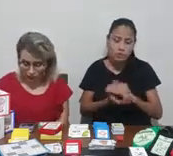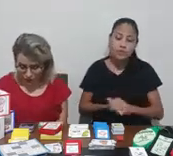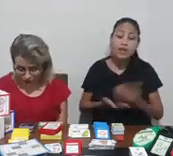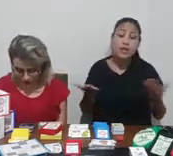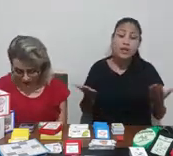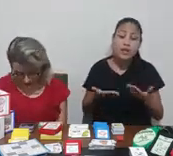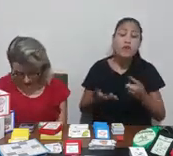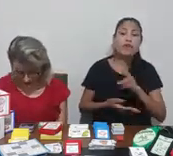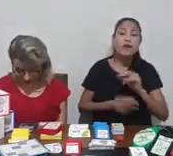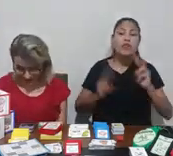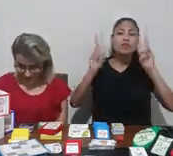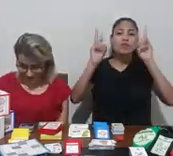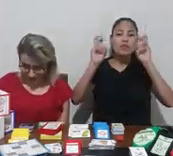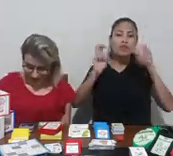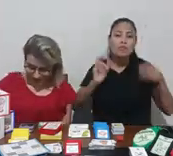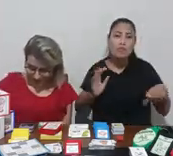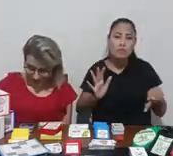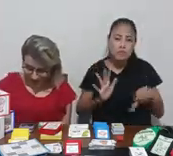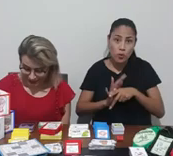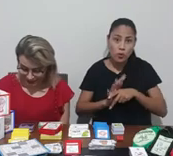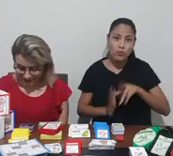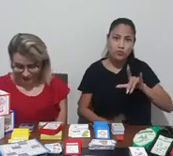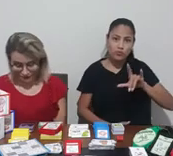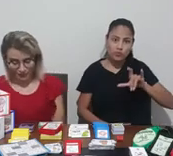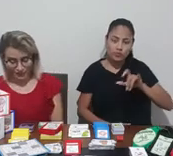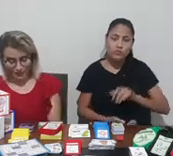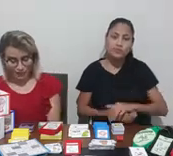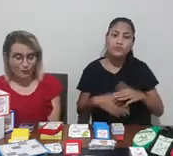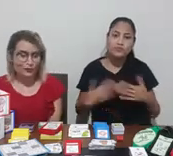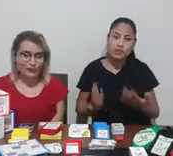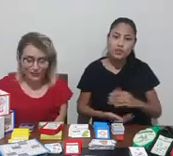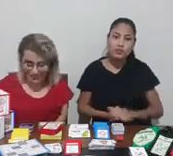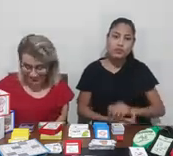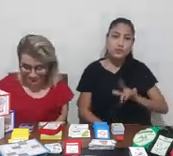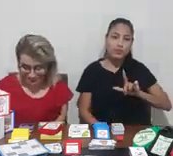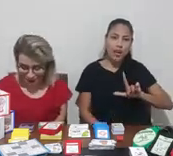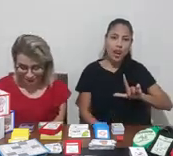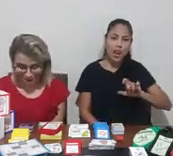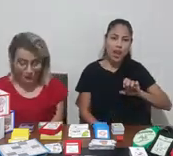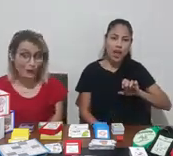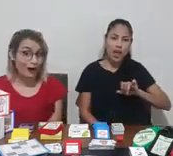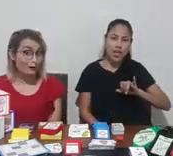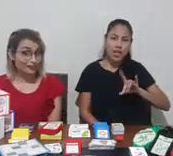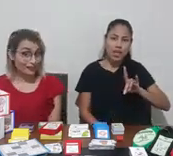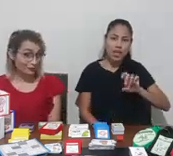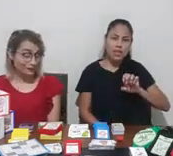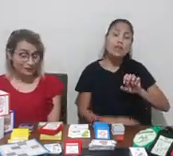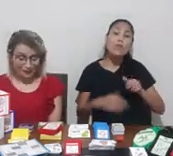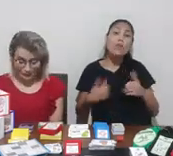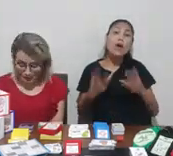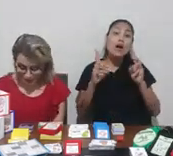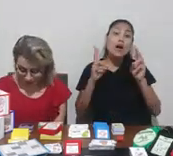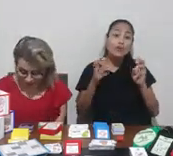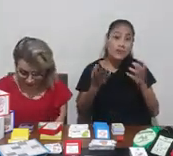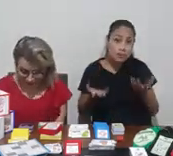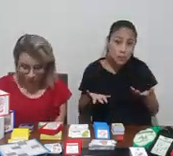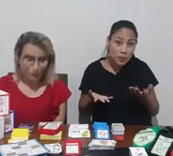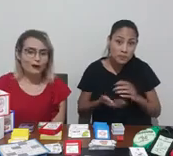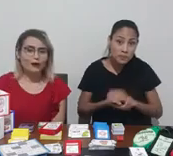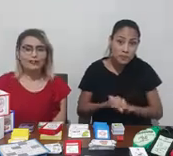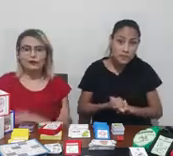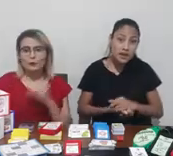para o nosso tema. Pois é, Lady, você que chegou um pouquinho atrasada perguntando qual o tema, pois é, Paula já